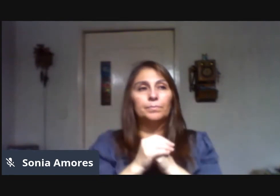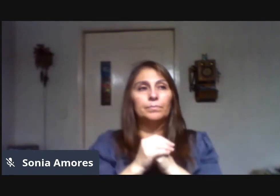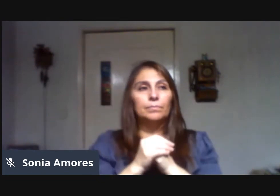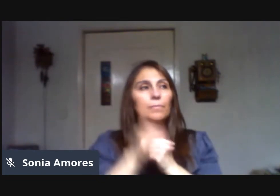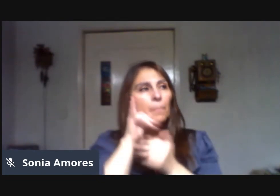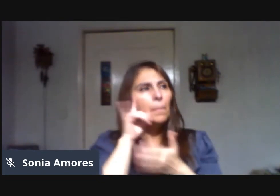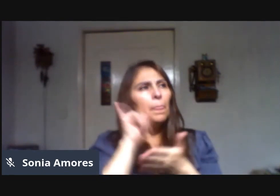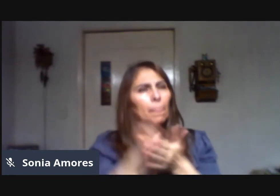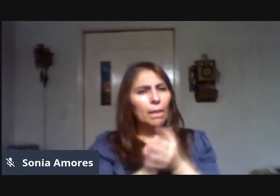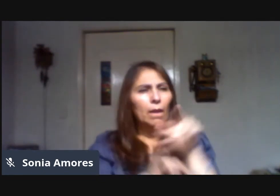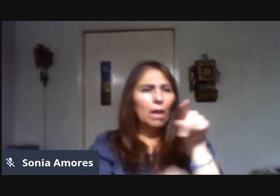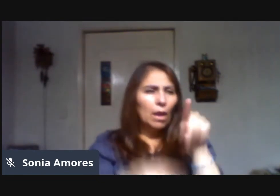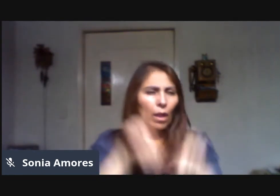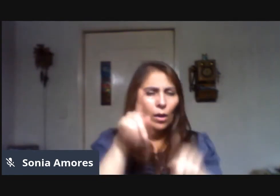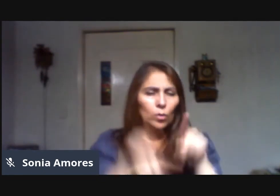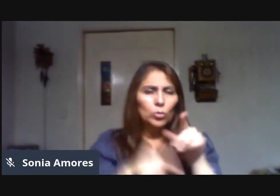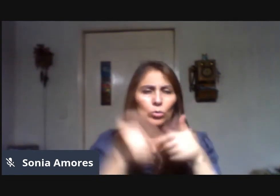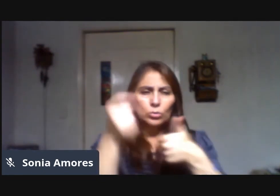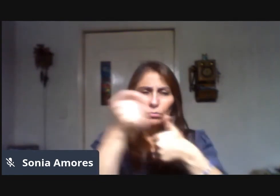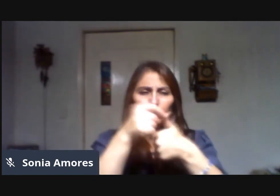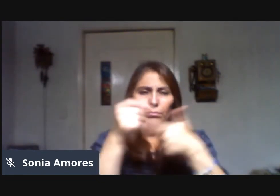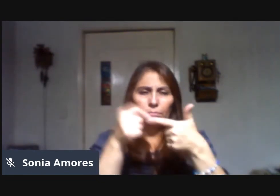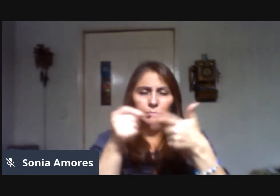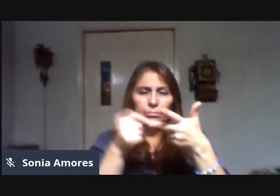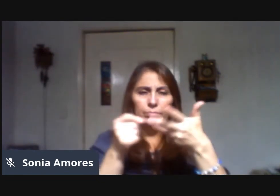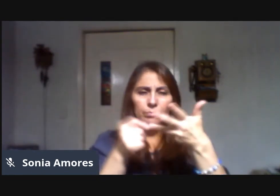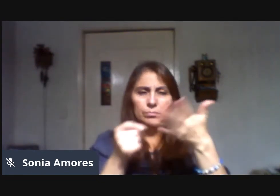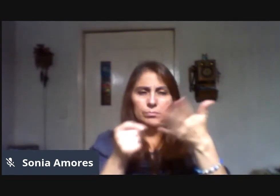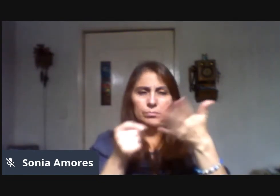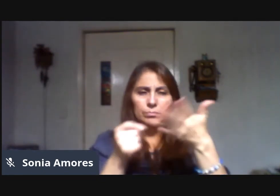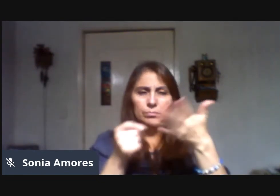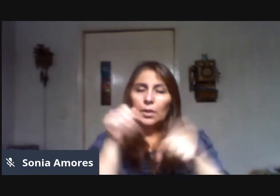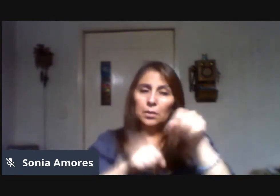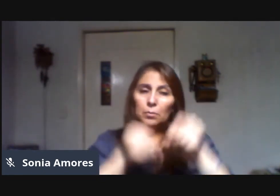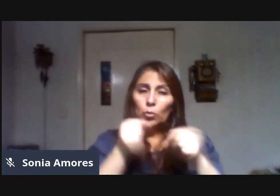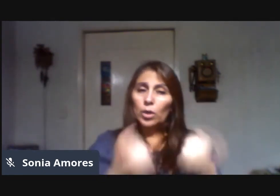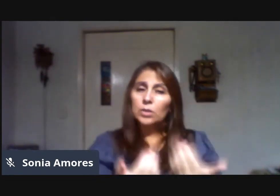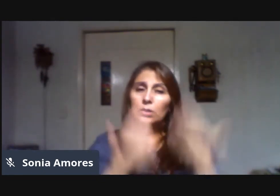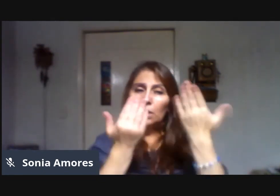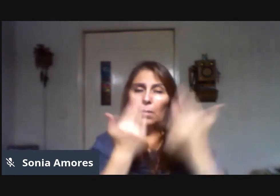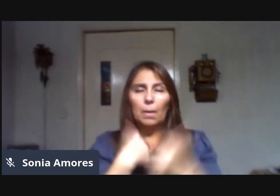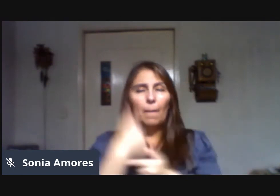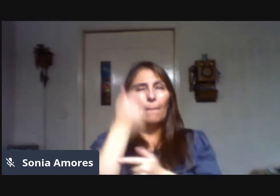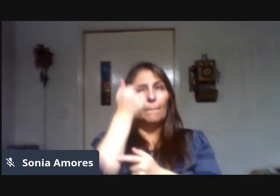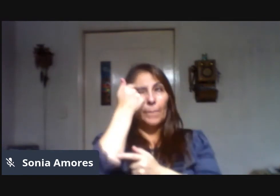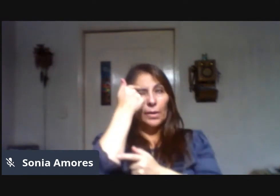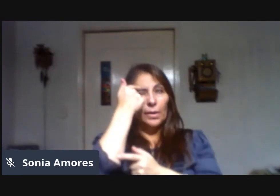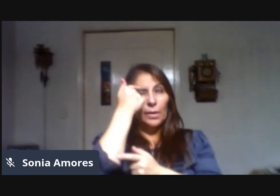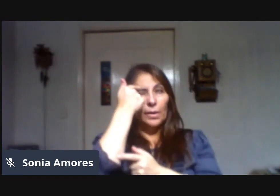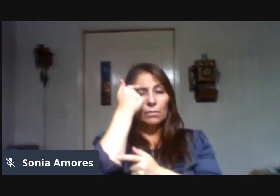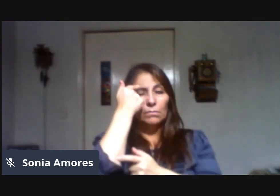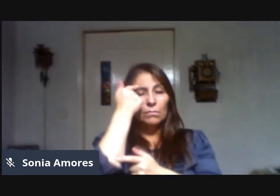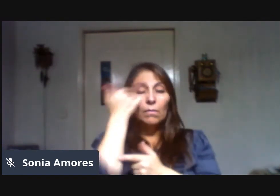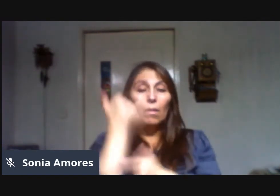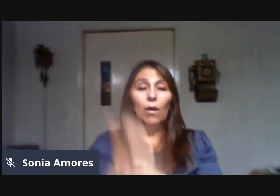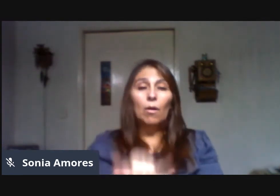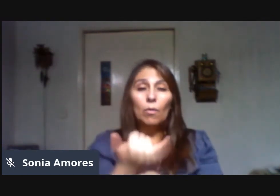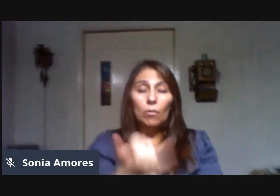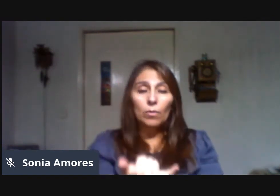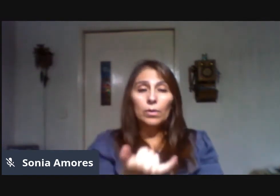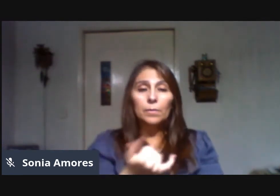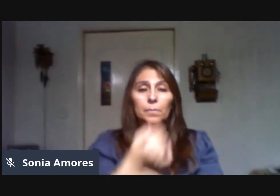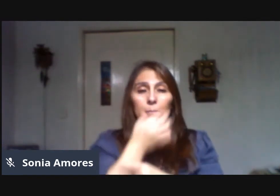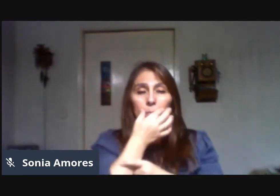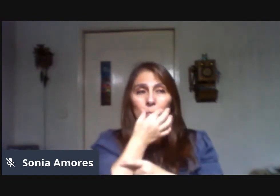elementos, para ser muy breve, que podrían pensarse en estos momentos